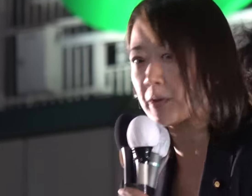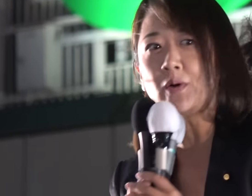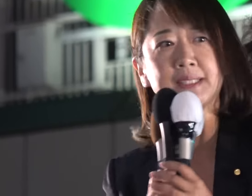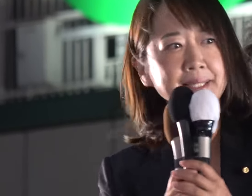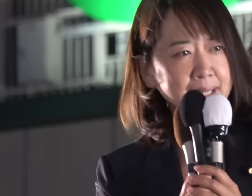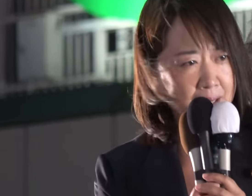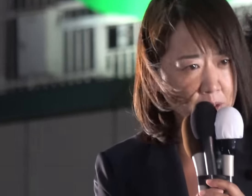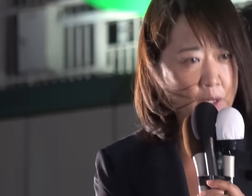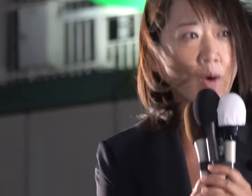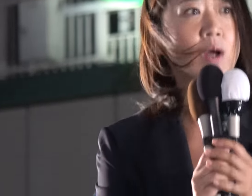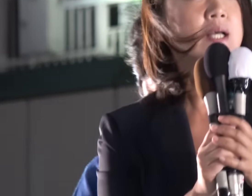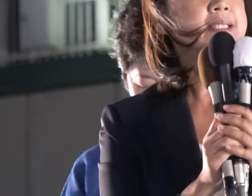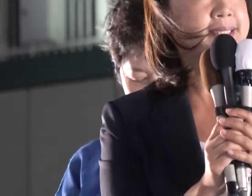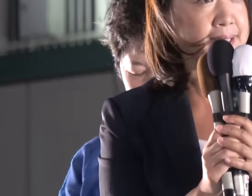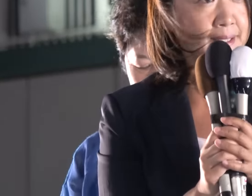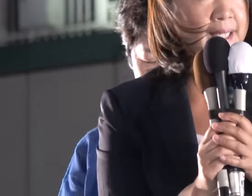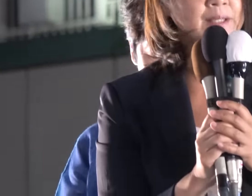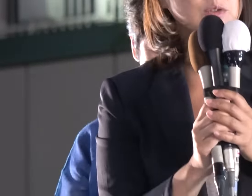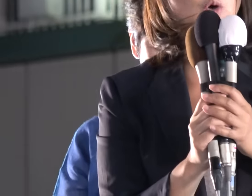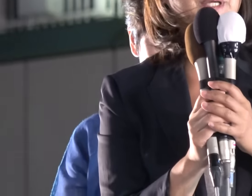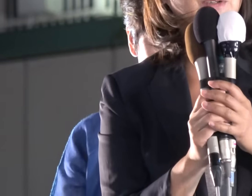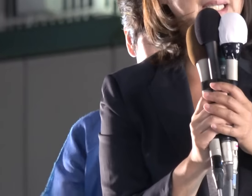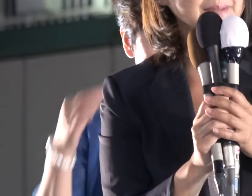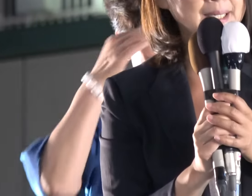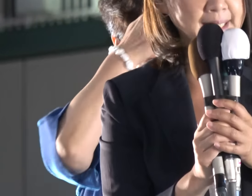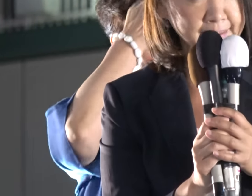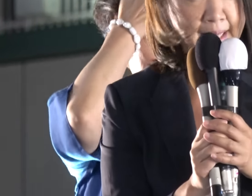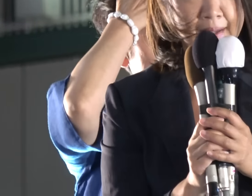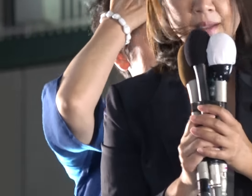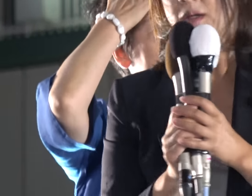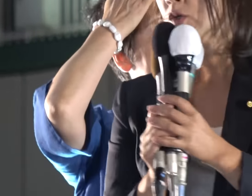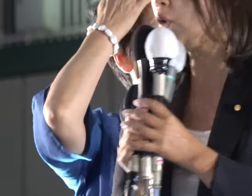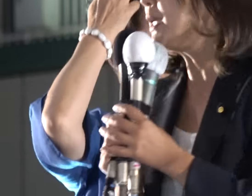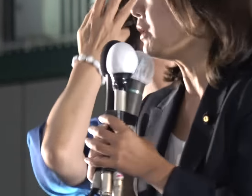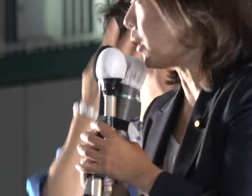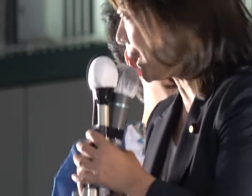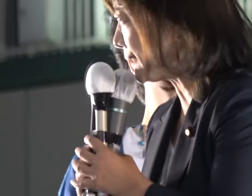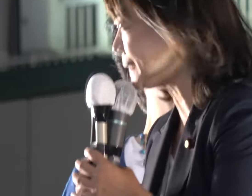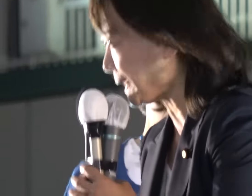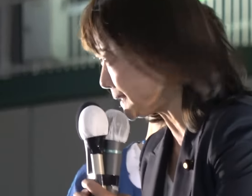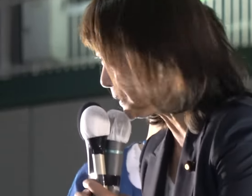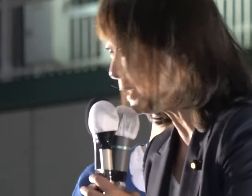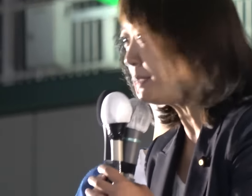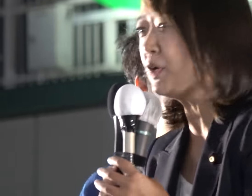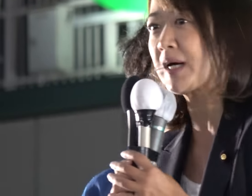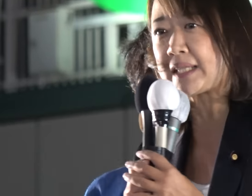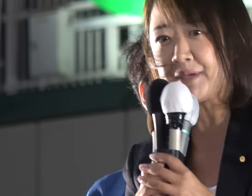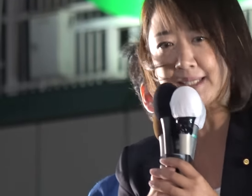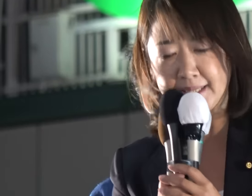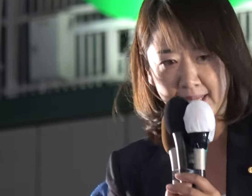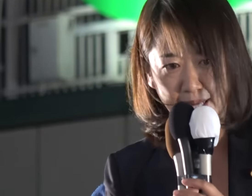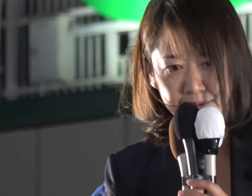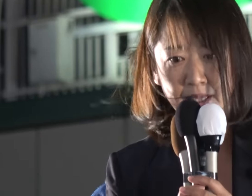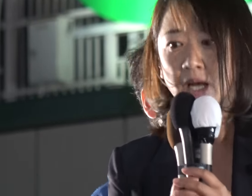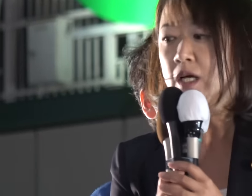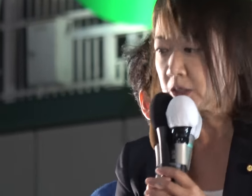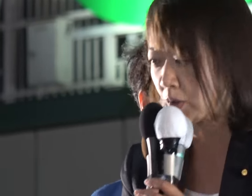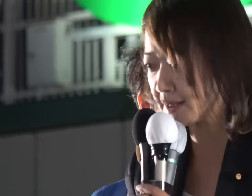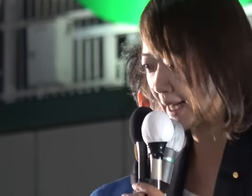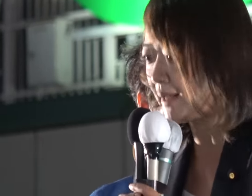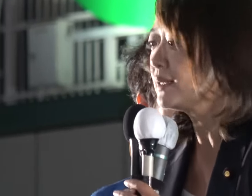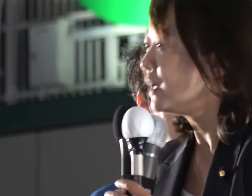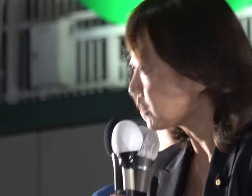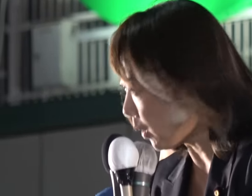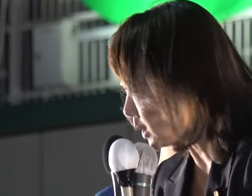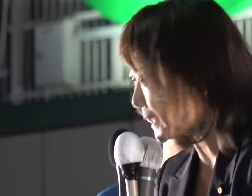聞いてきた鳥越さんだからこそ、真に都民の立場に立った、都民の声に誠実に耳を傾けていただける、そ